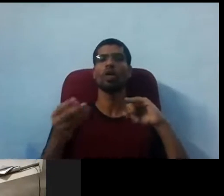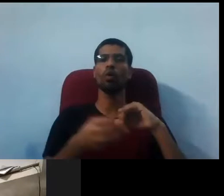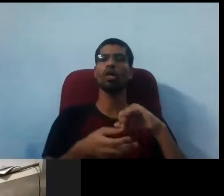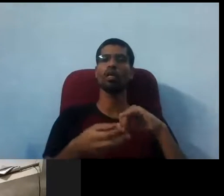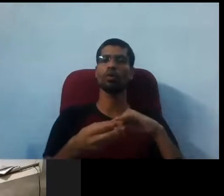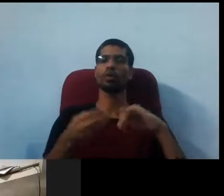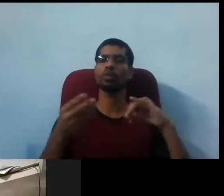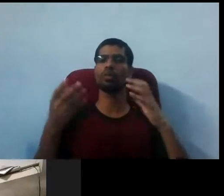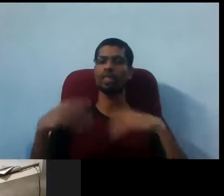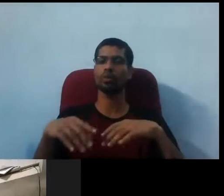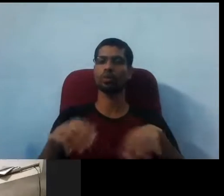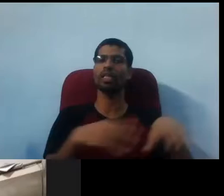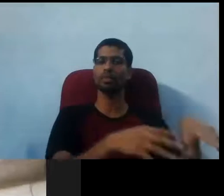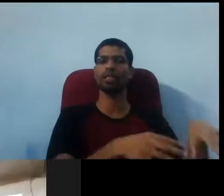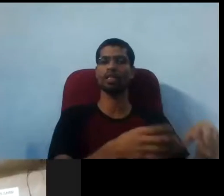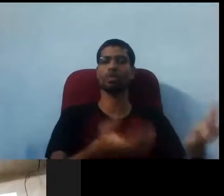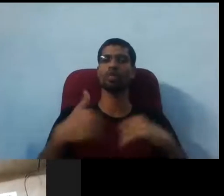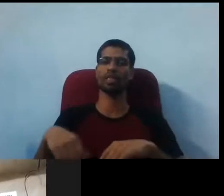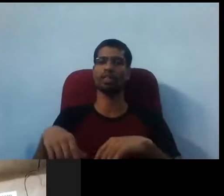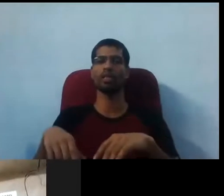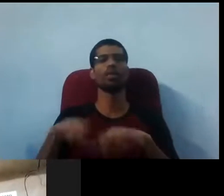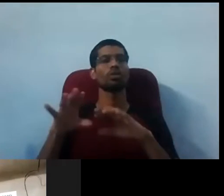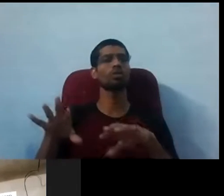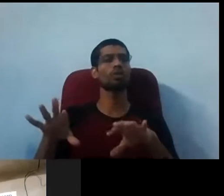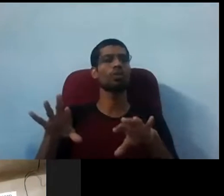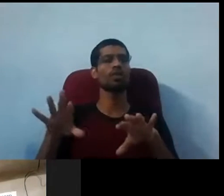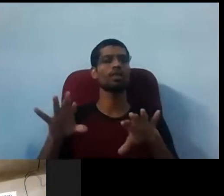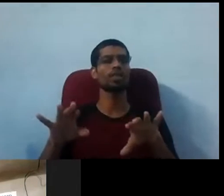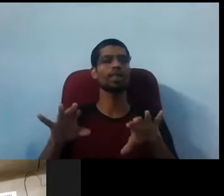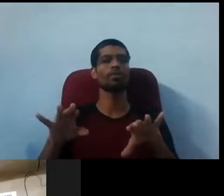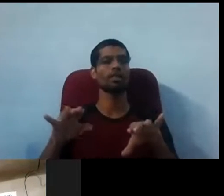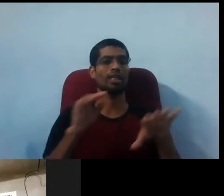कम हवा के माध्यम से अगर लोहा को या कुछ भी धातु को गर्म करके शुद्ध करते हैं तो